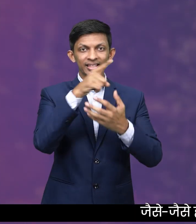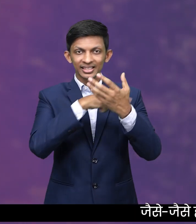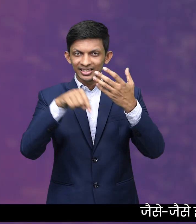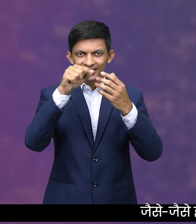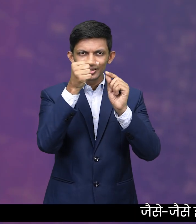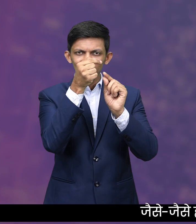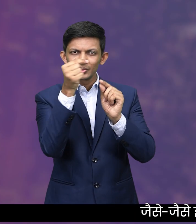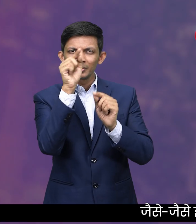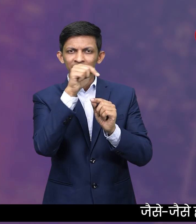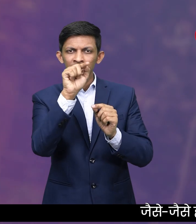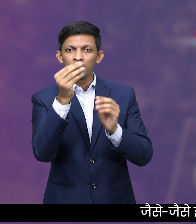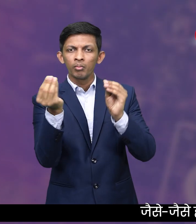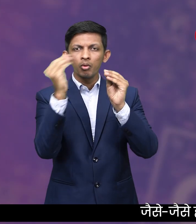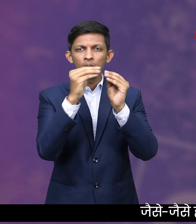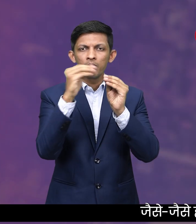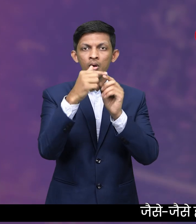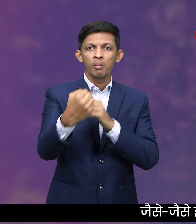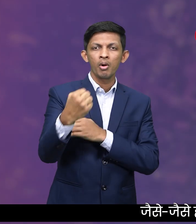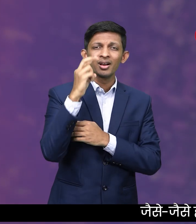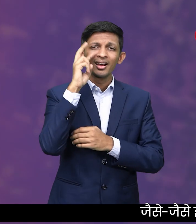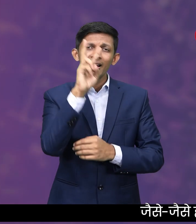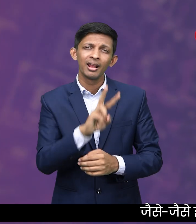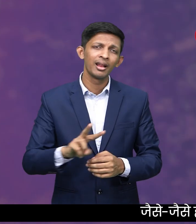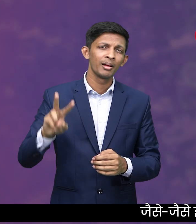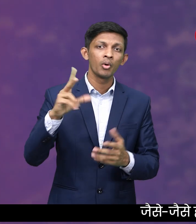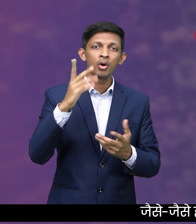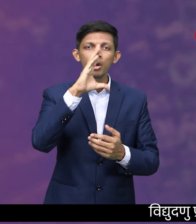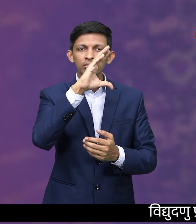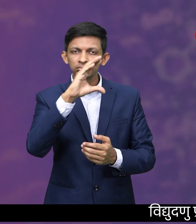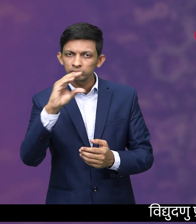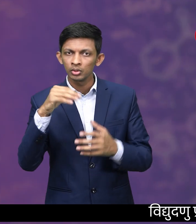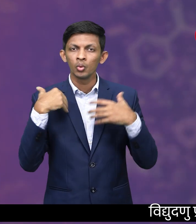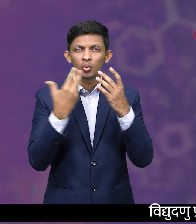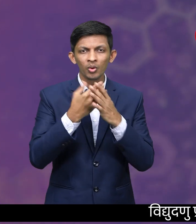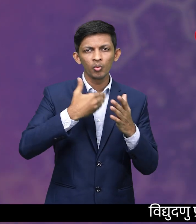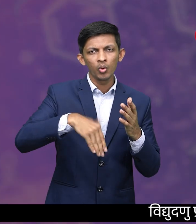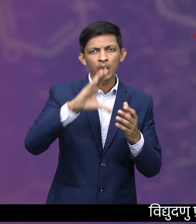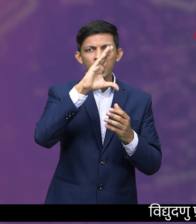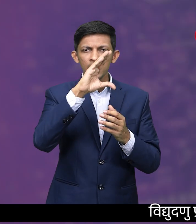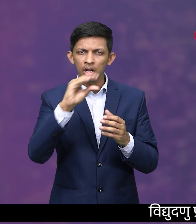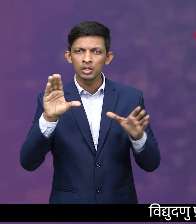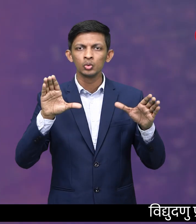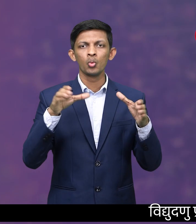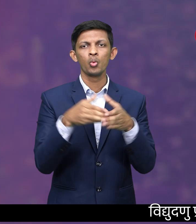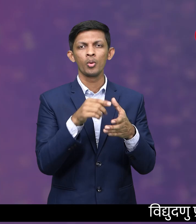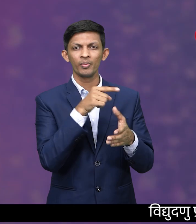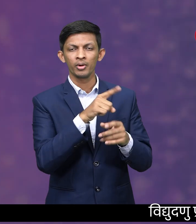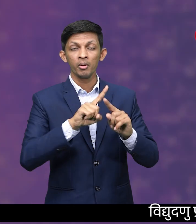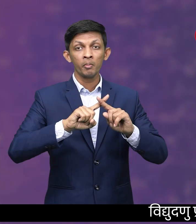जैसे जैसे हम किसी समूह में नीचे जाते हैं, विद्युत अणु प्राप्ति ऊर्जा मान